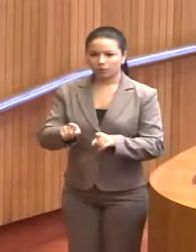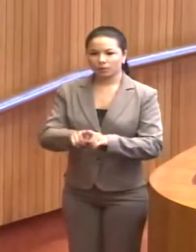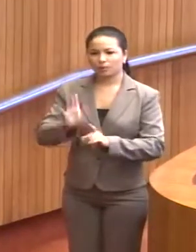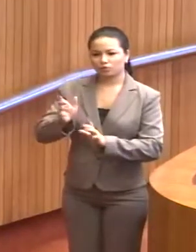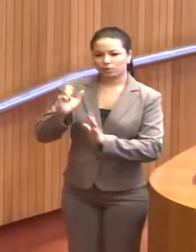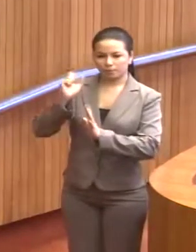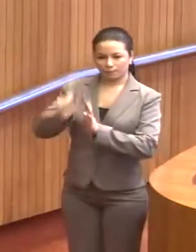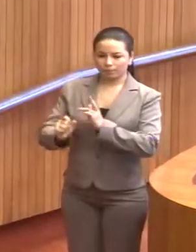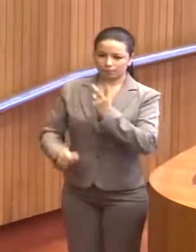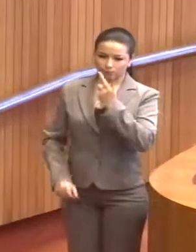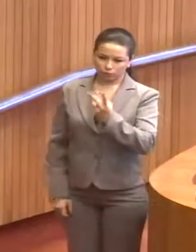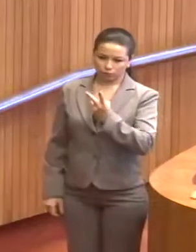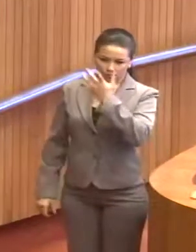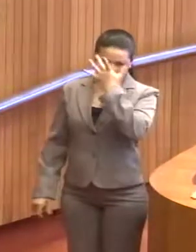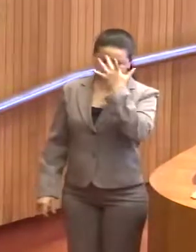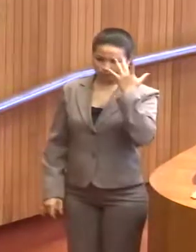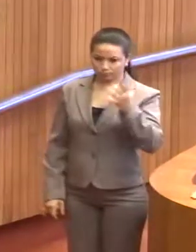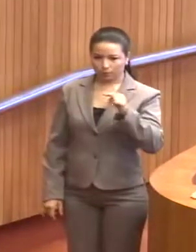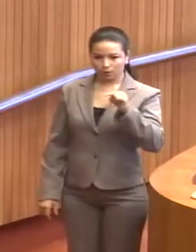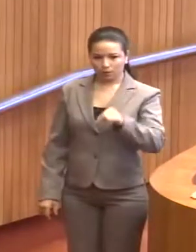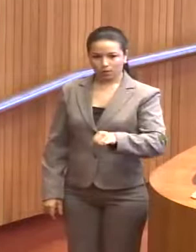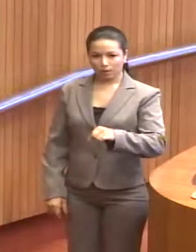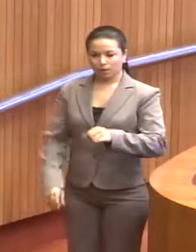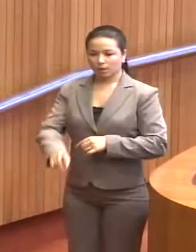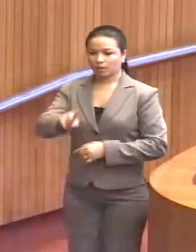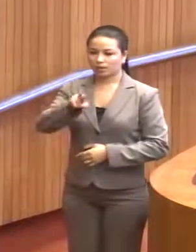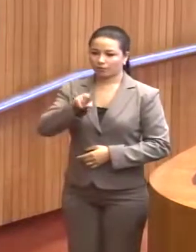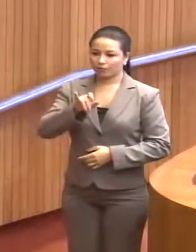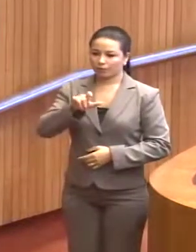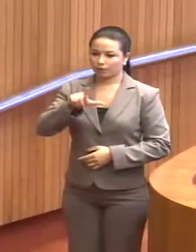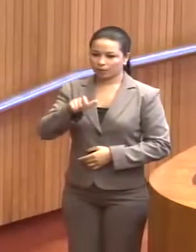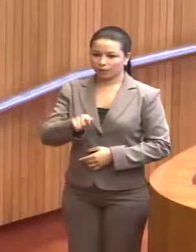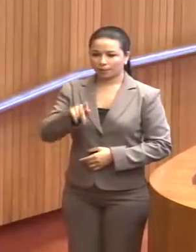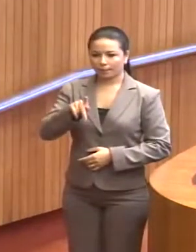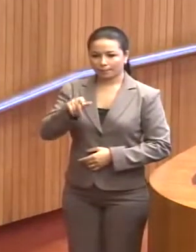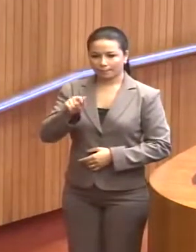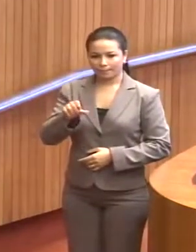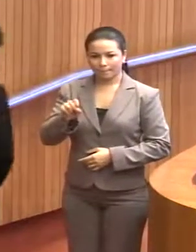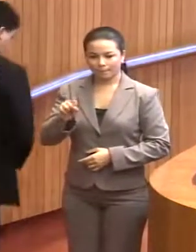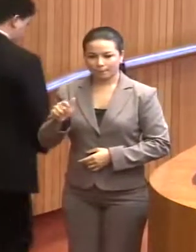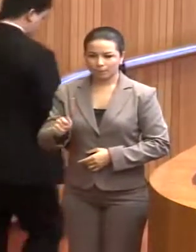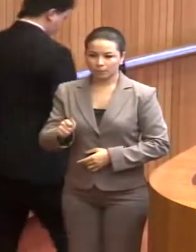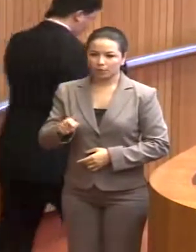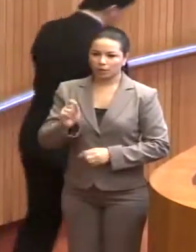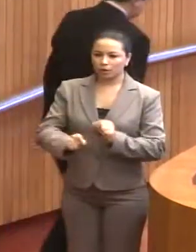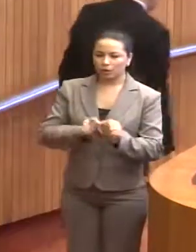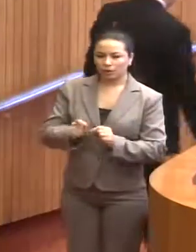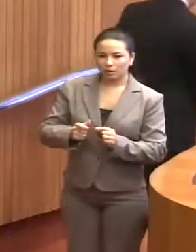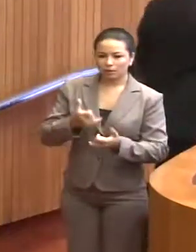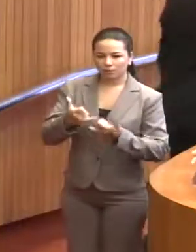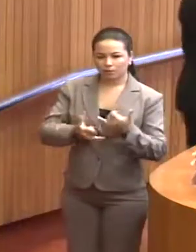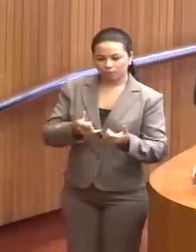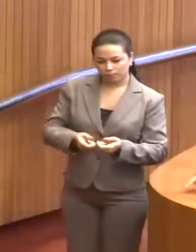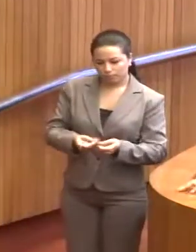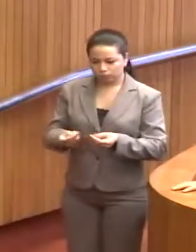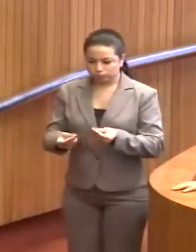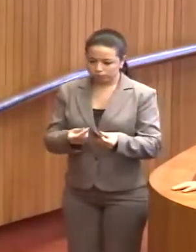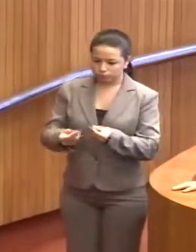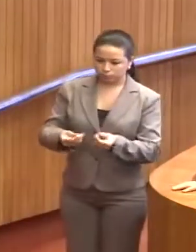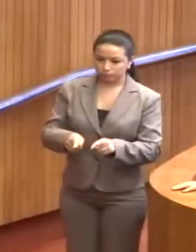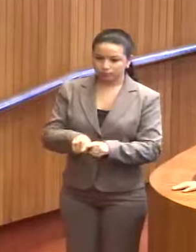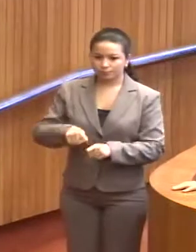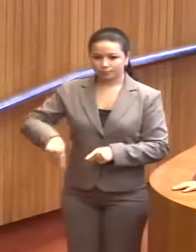matavam 2 pessoas aqui na Vila Passos que jogavam baralho na porta de